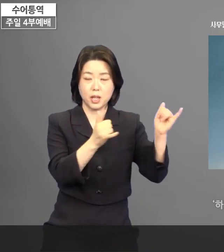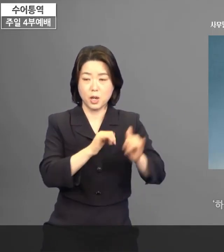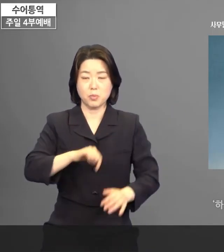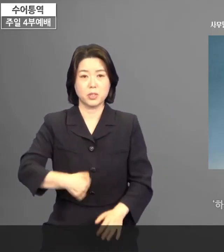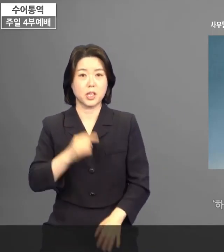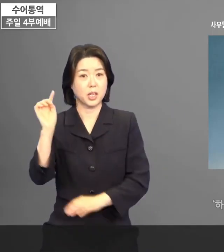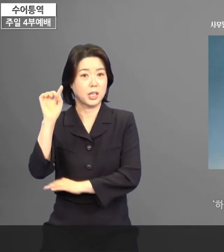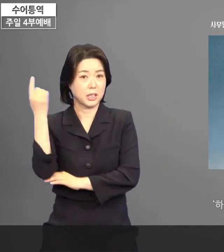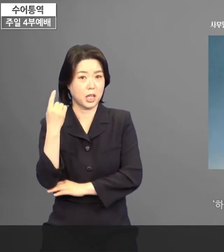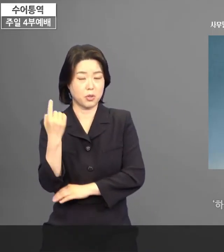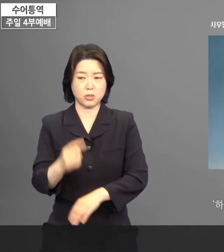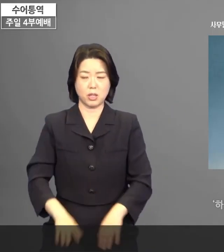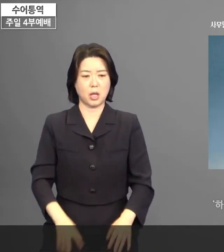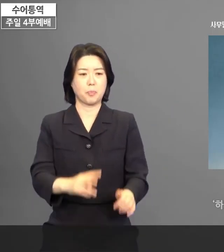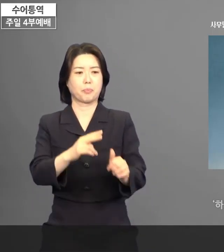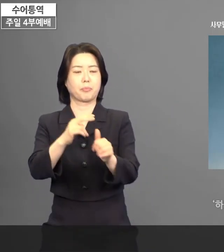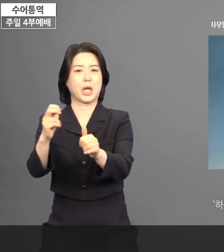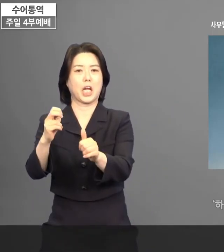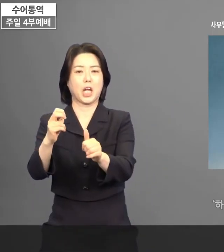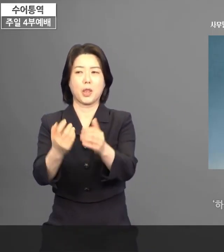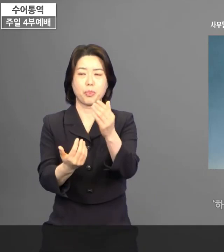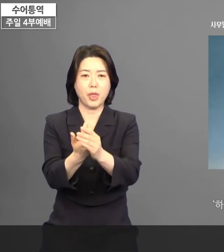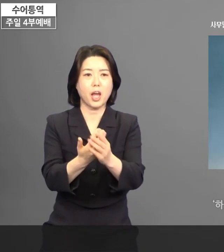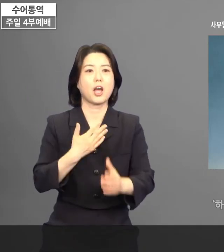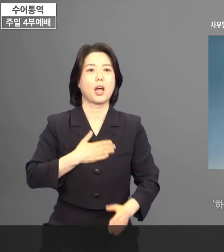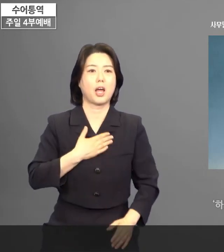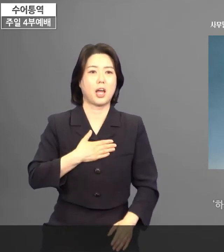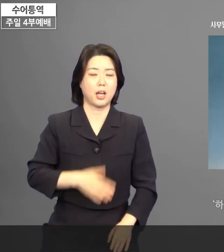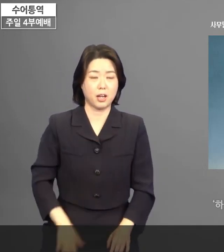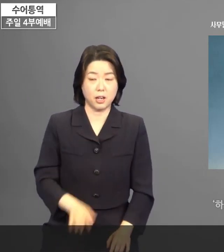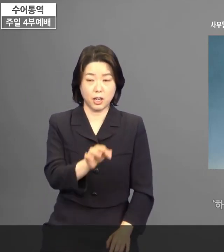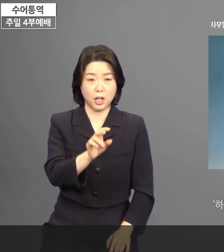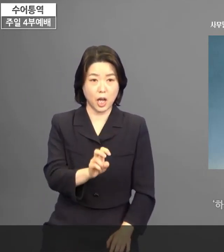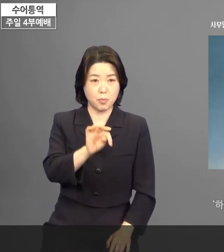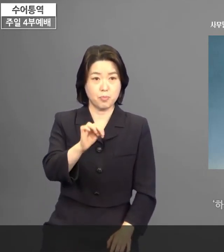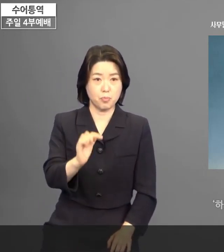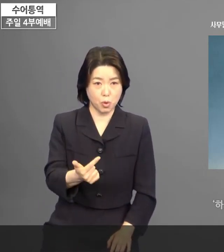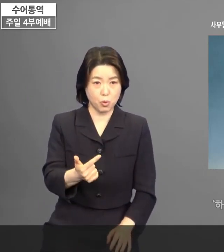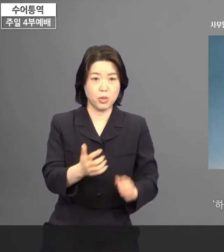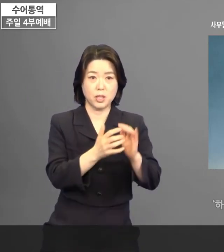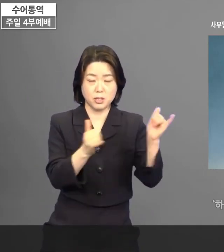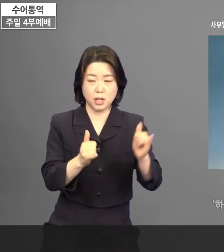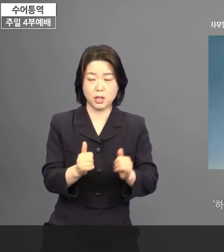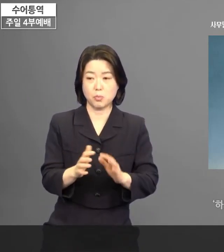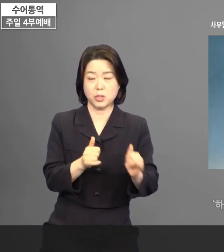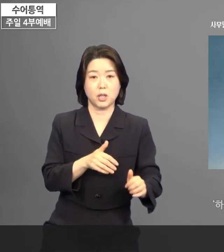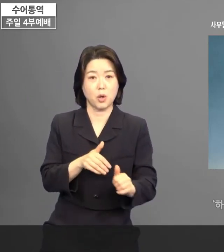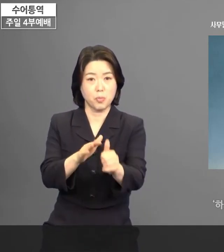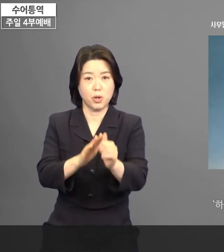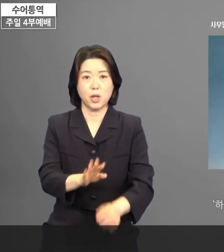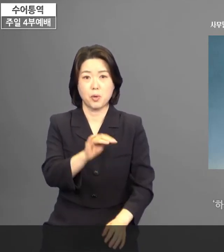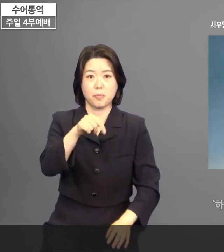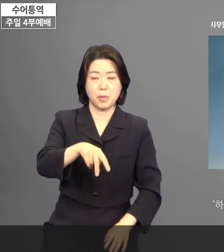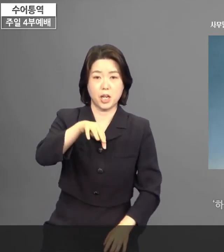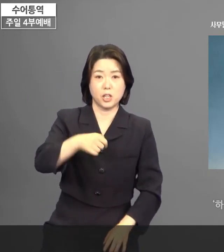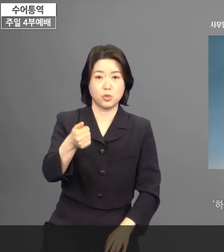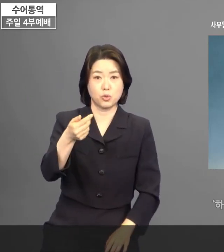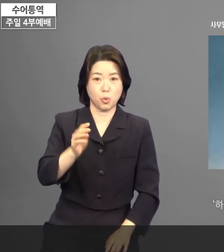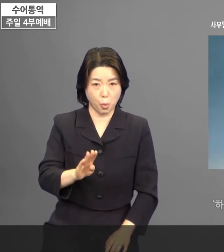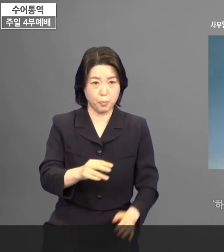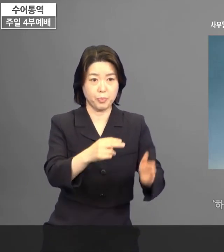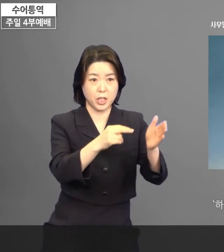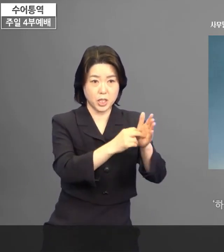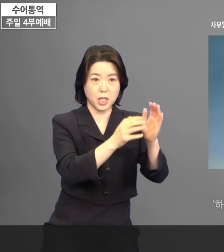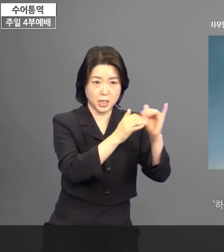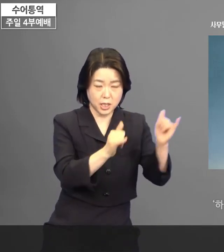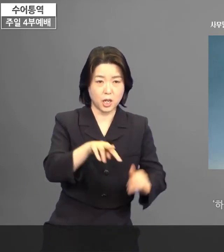사게 된 줄을 알았다. 암몬 사람들은 사람을 보내어서 베르홉의 시리아 사람과 소바의 시리아